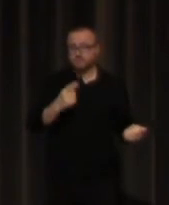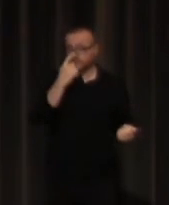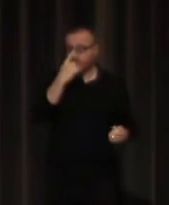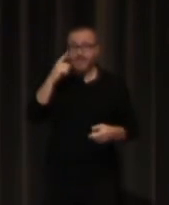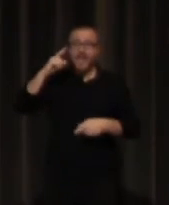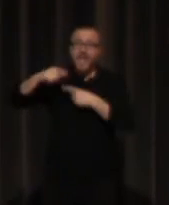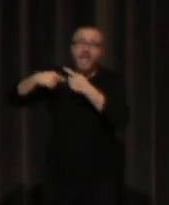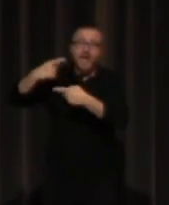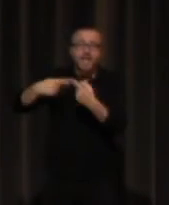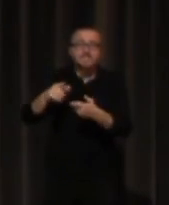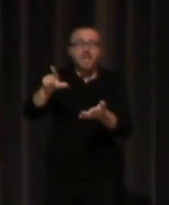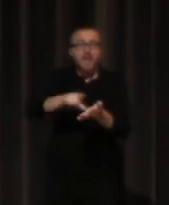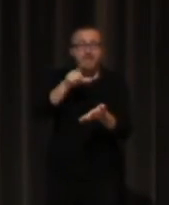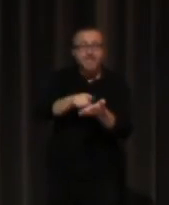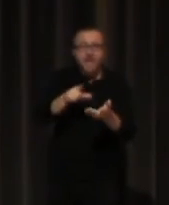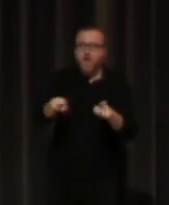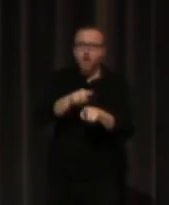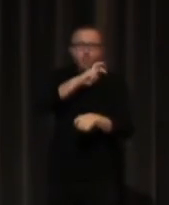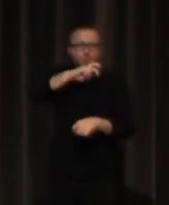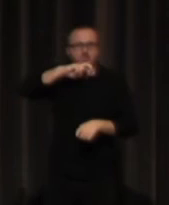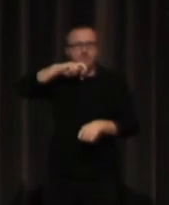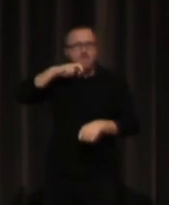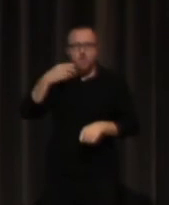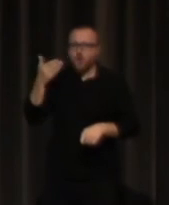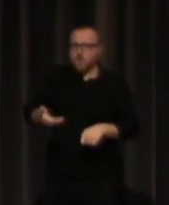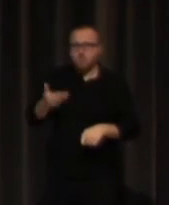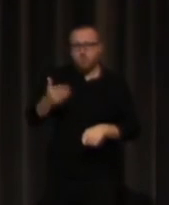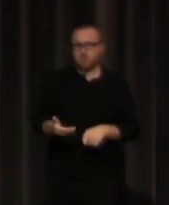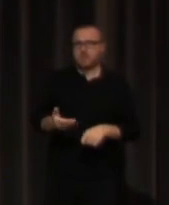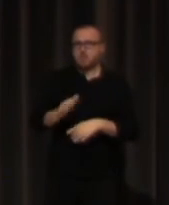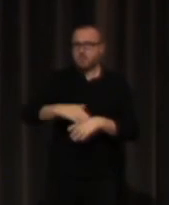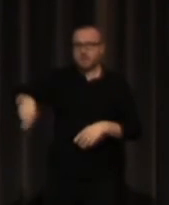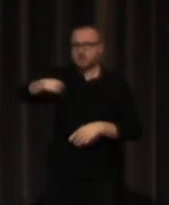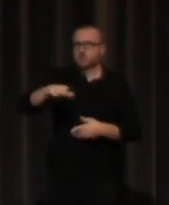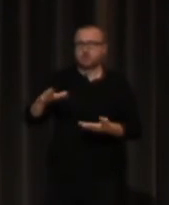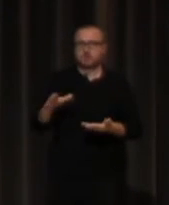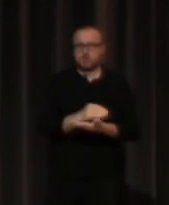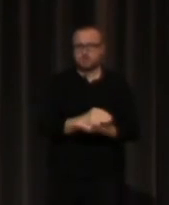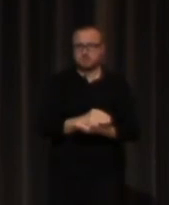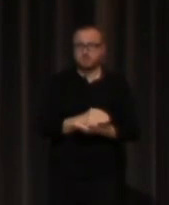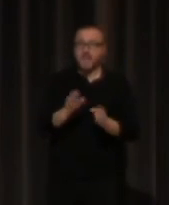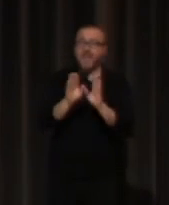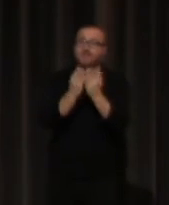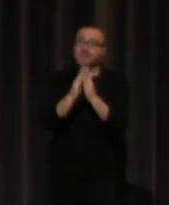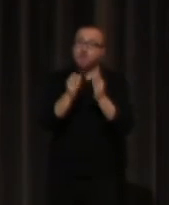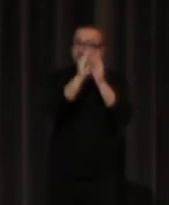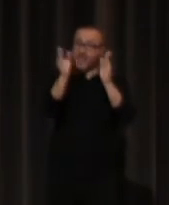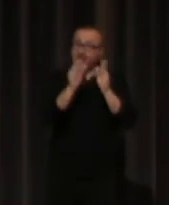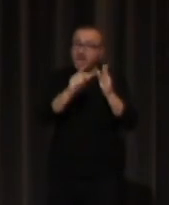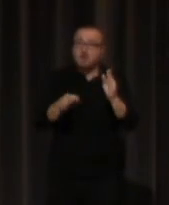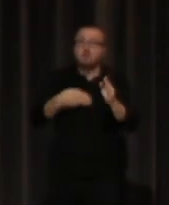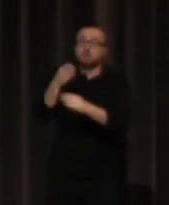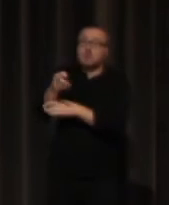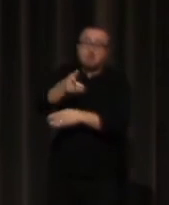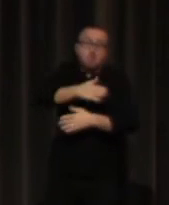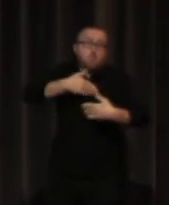realment un tresor, és una col·lecció inabastable de saviesa. Està allà, només cal anar-hi a buscar-ho. I aquí ve